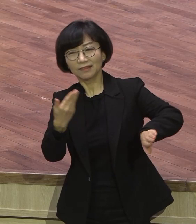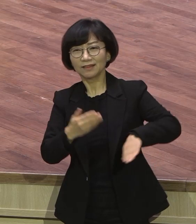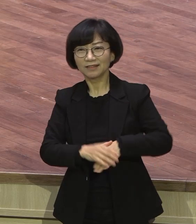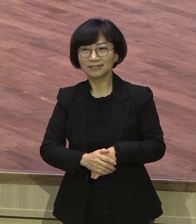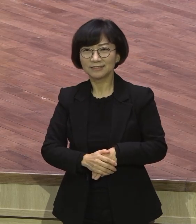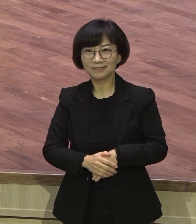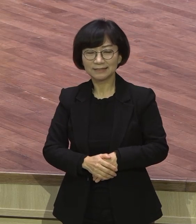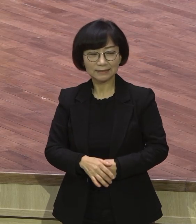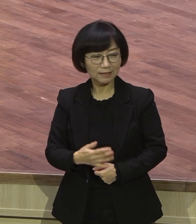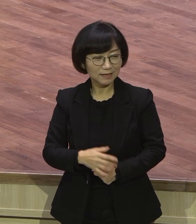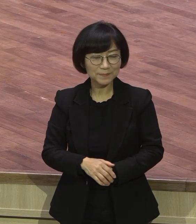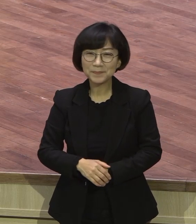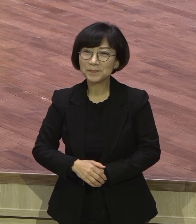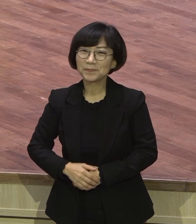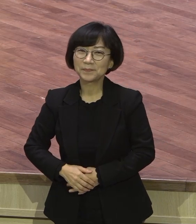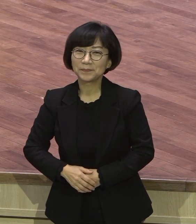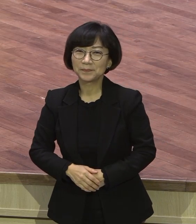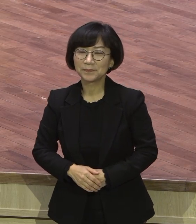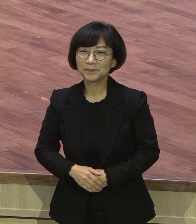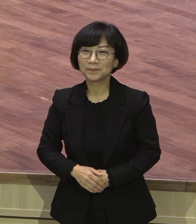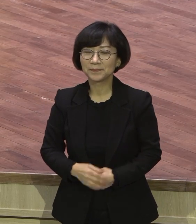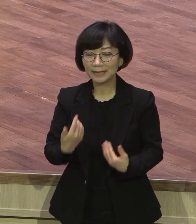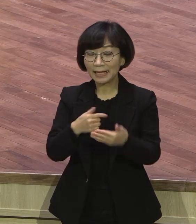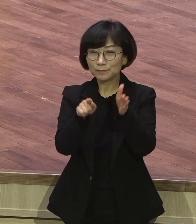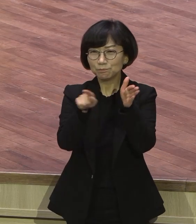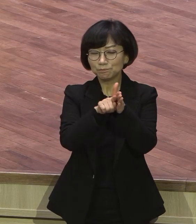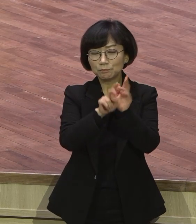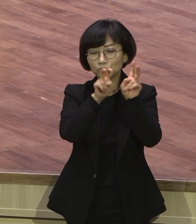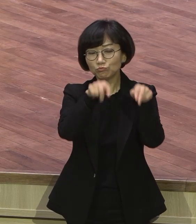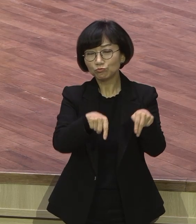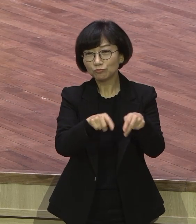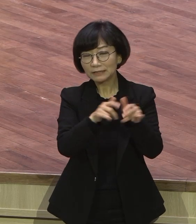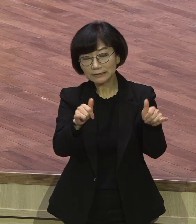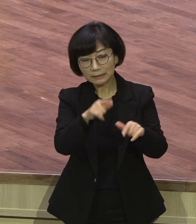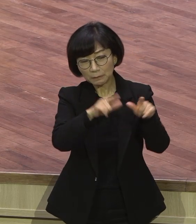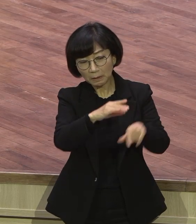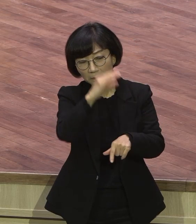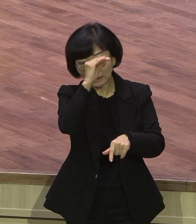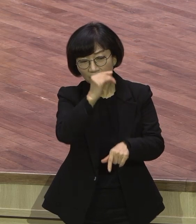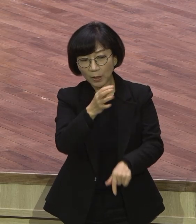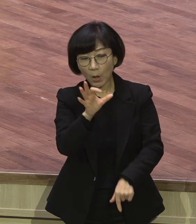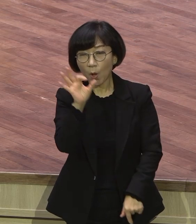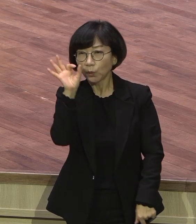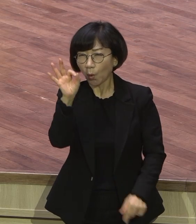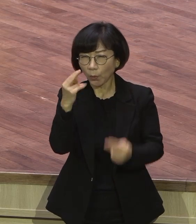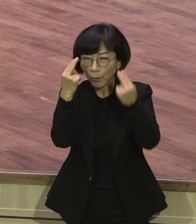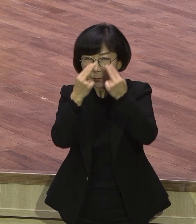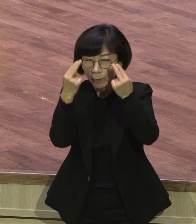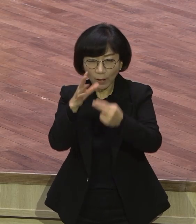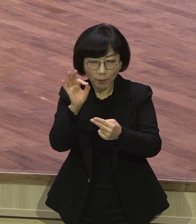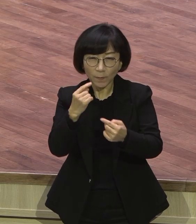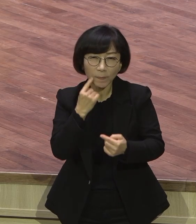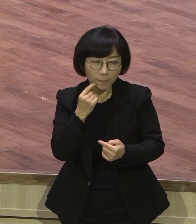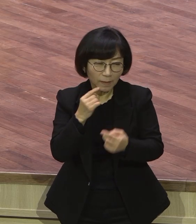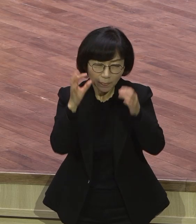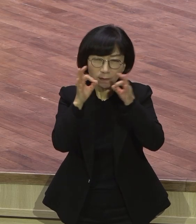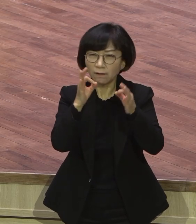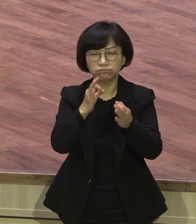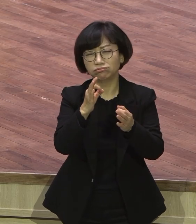치사하게 불신자들처럼 그렇게 물질에 치사하고 그렇게 삶 속에서 그렇게 그렇게 살지